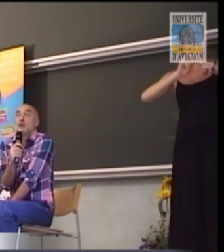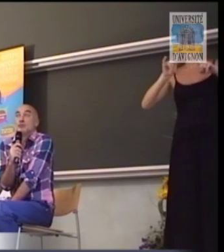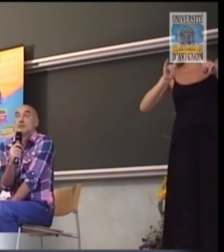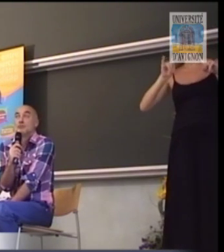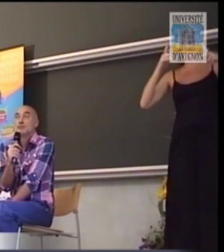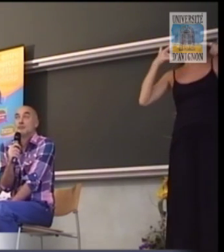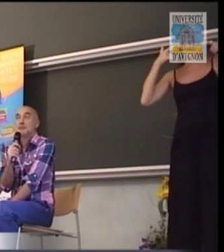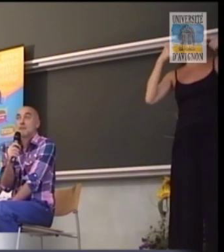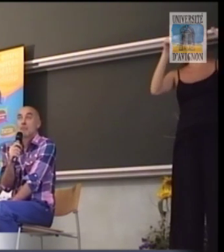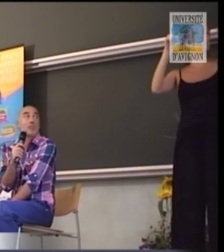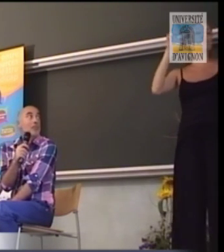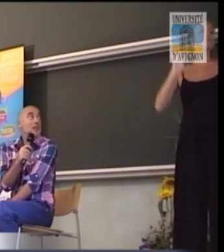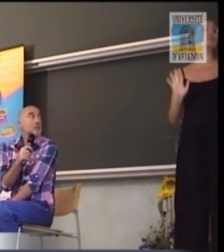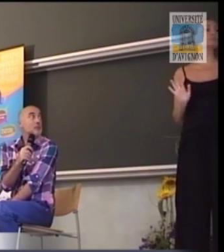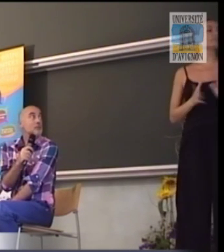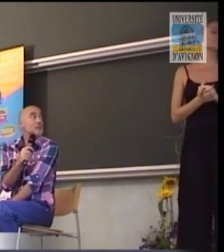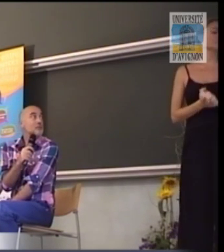voulez...